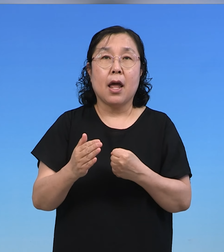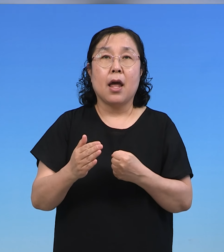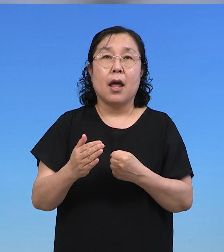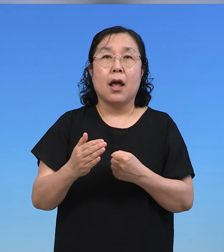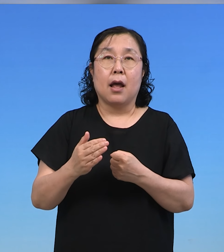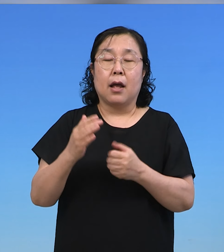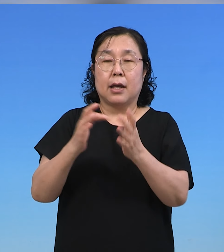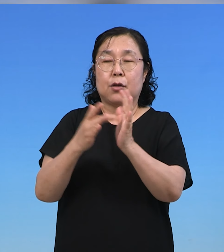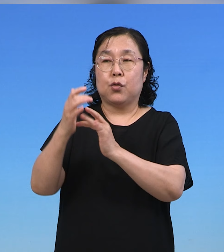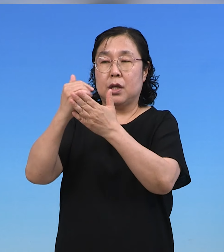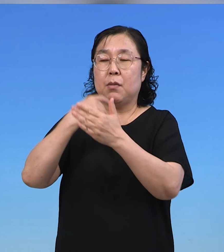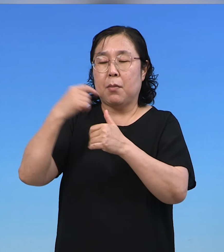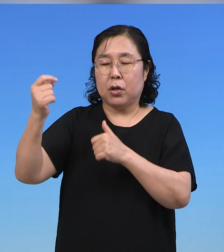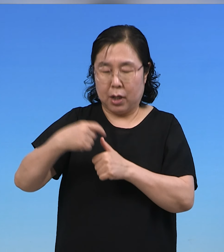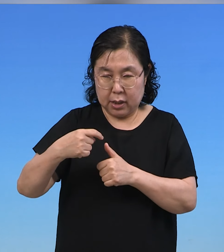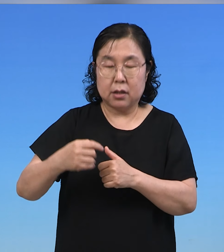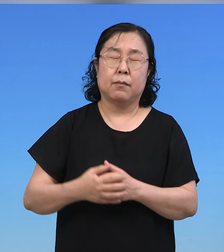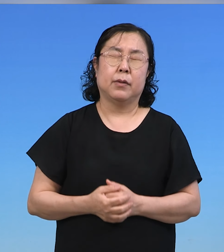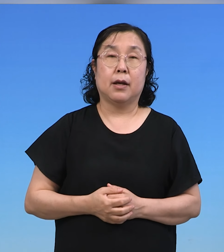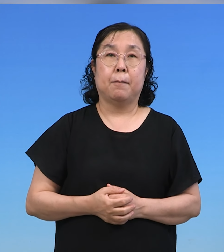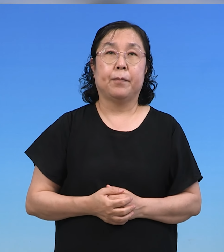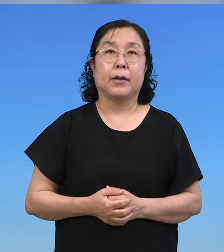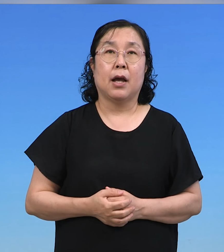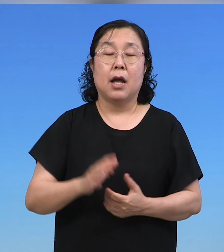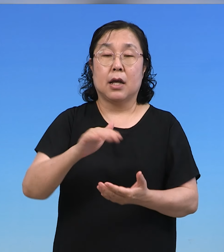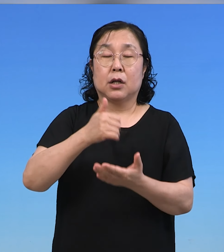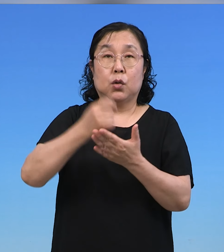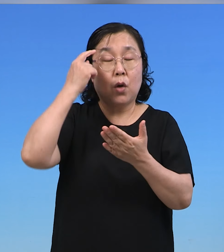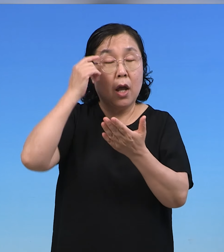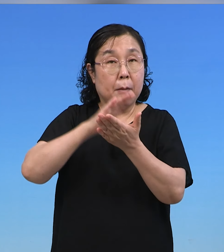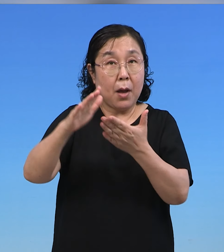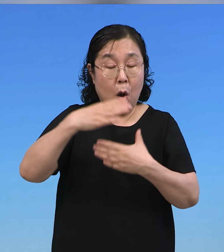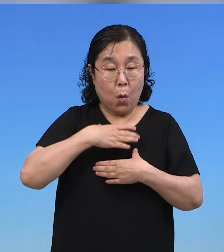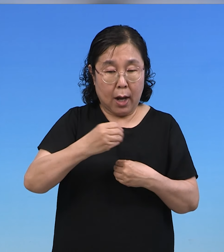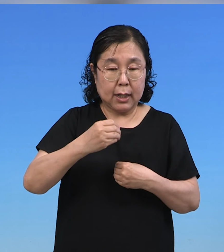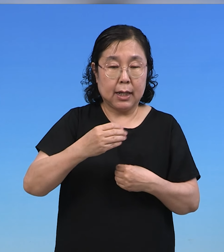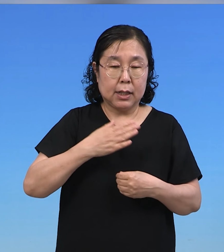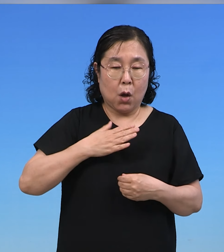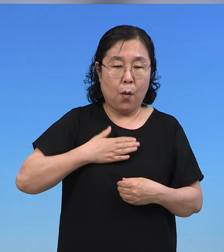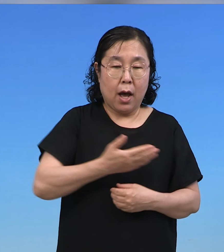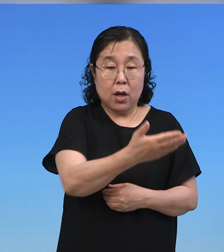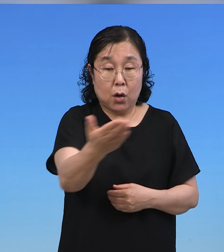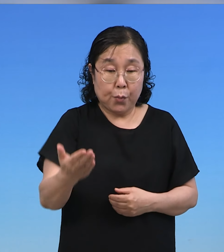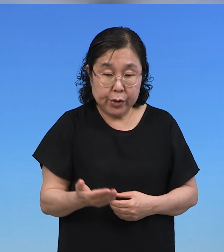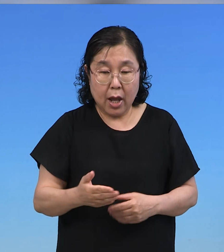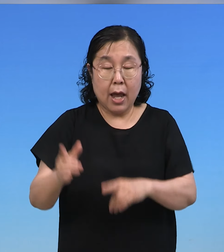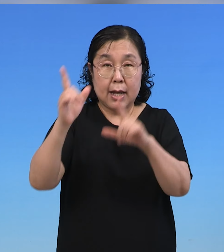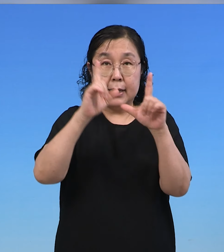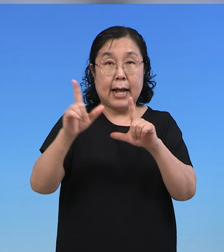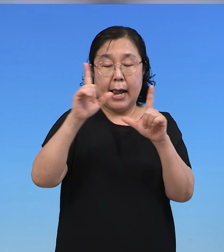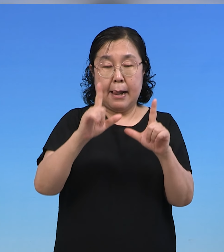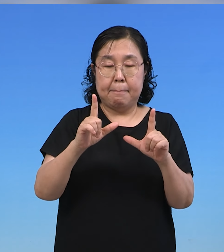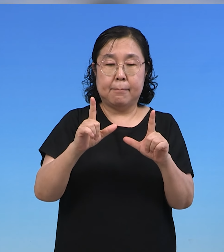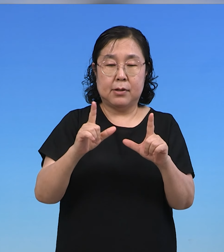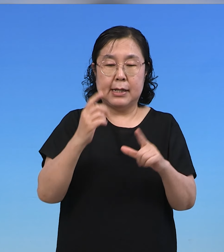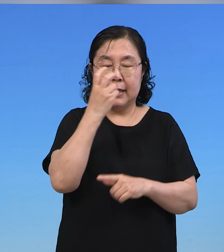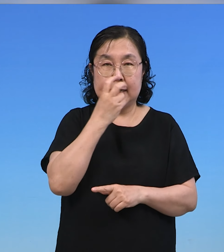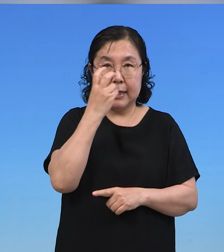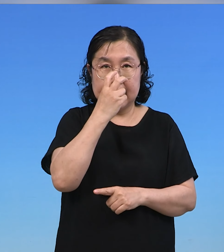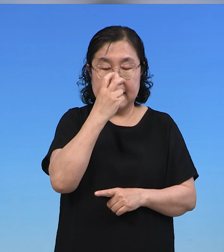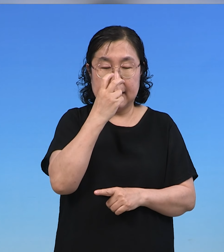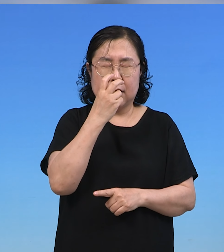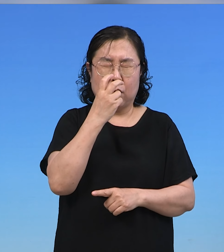팍스 로마나가 아니라 그리스도의 평강이 저와 여러분의 삶을 유지하는 기준이 되시기를